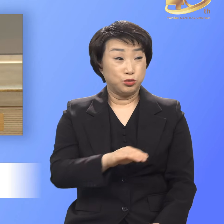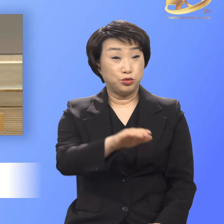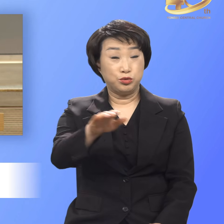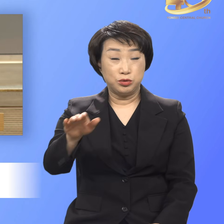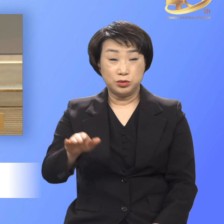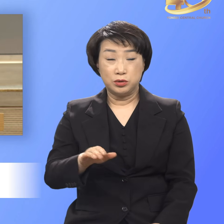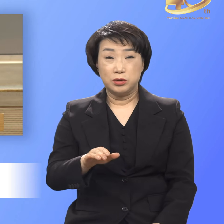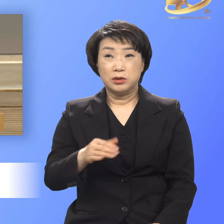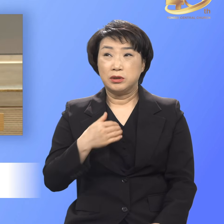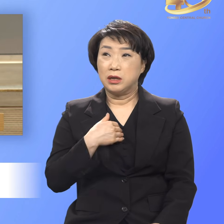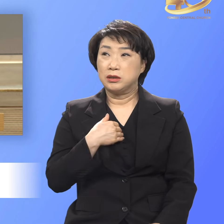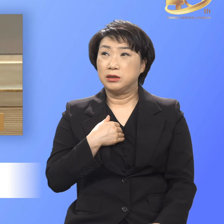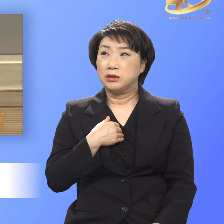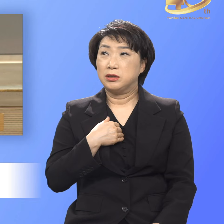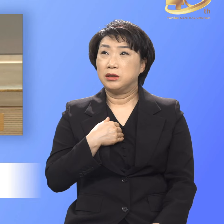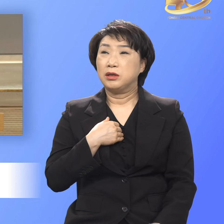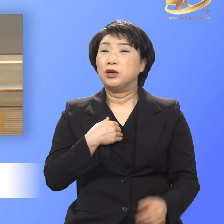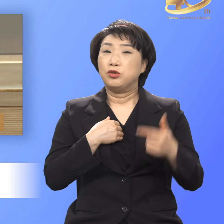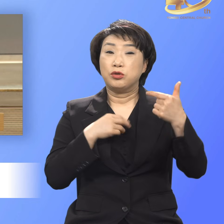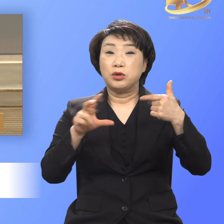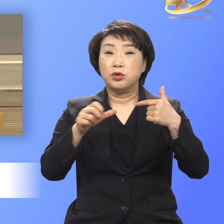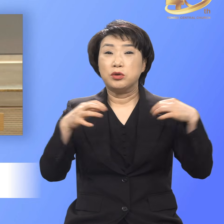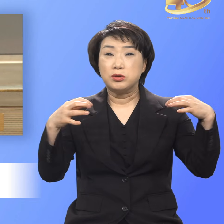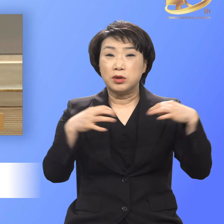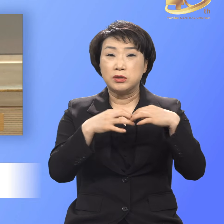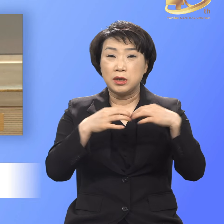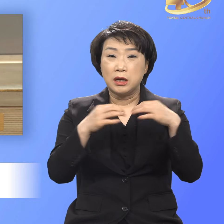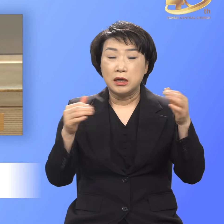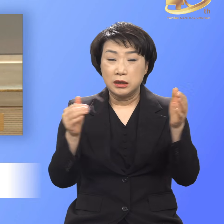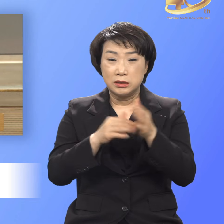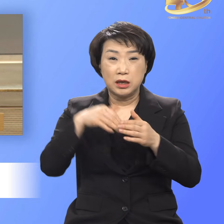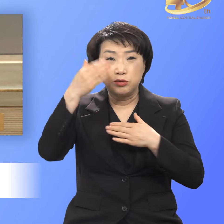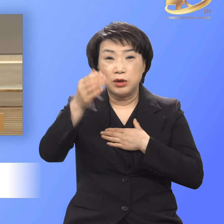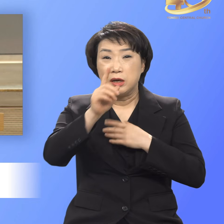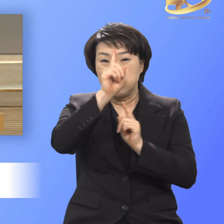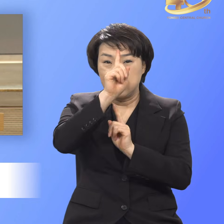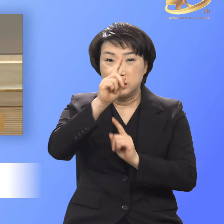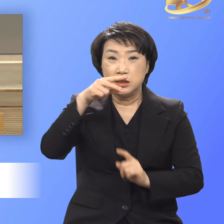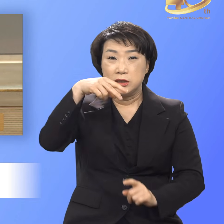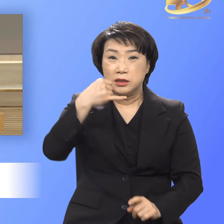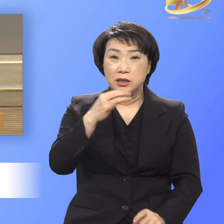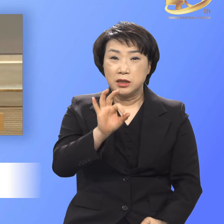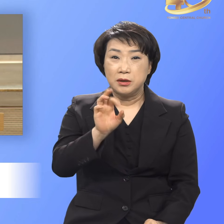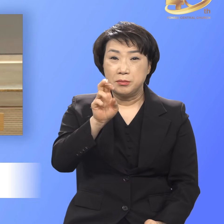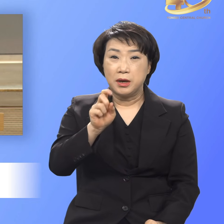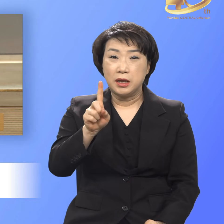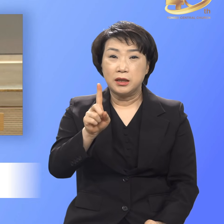우리는 6.25 전쟁을 끝난 다음에 이승만 대통령이